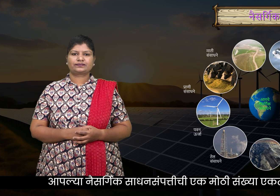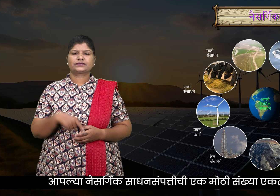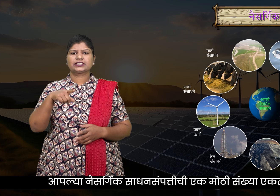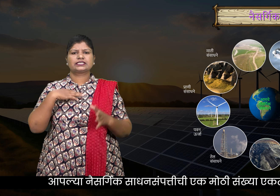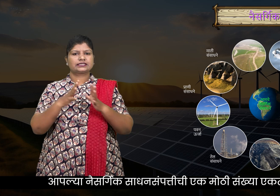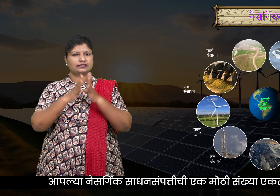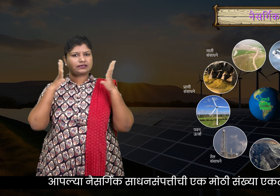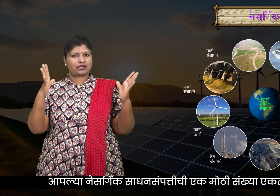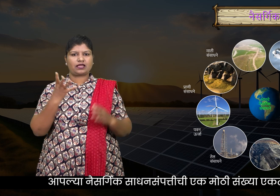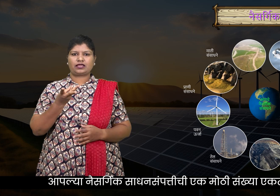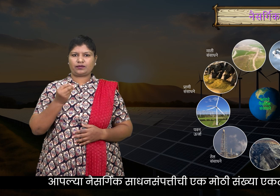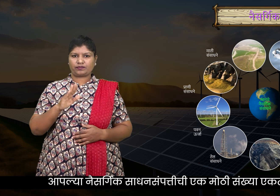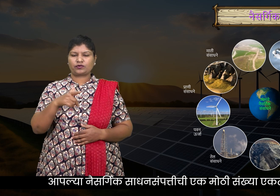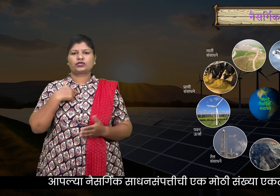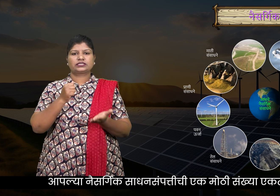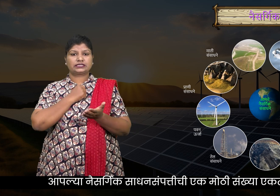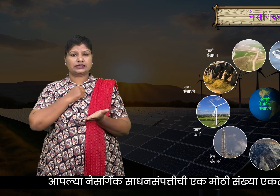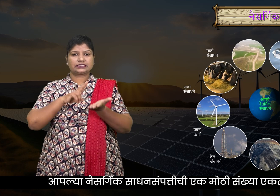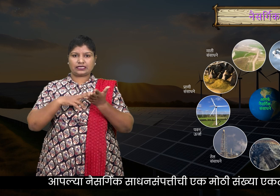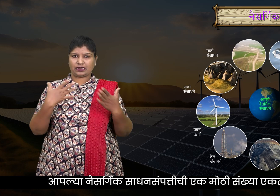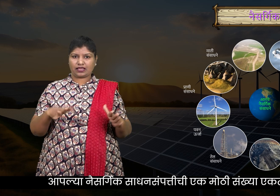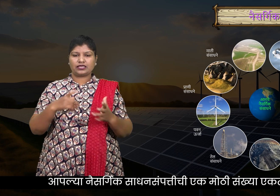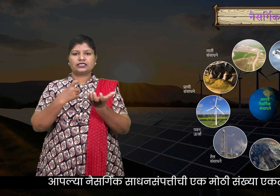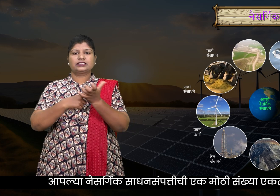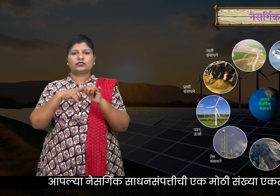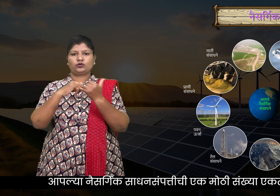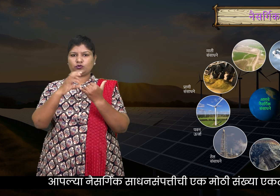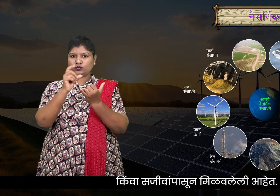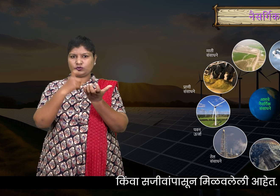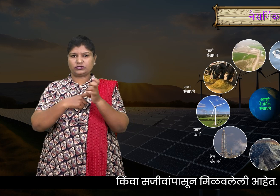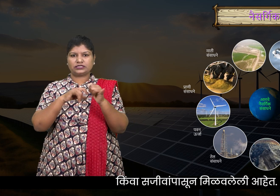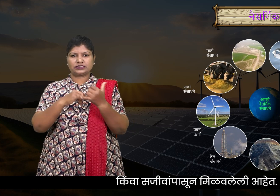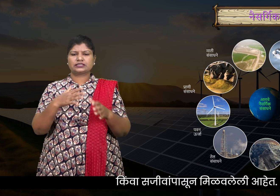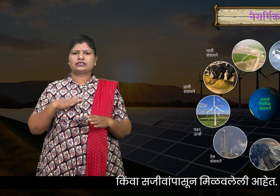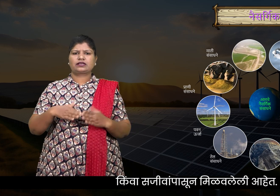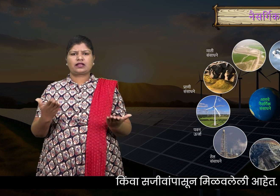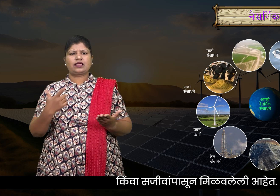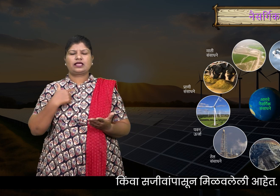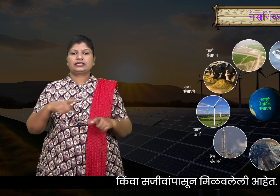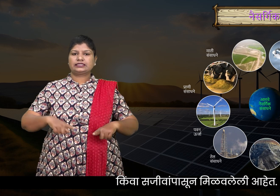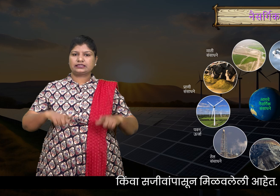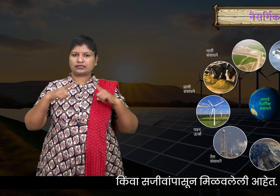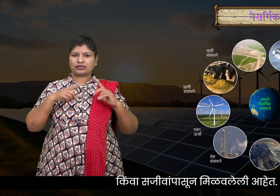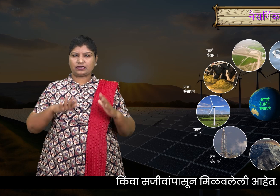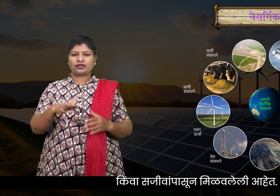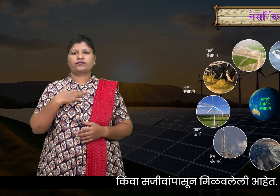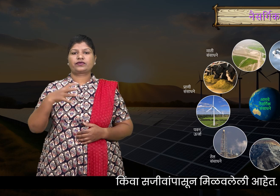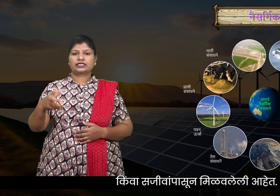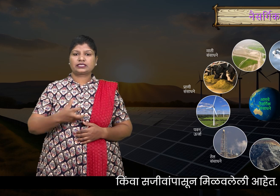आपल्या नैसर्गिक साधन संपत्तीची एक मोठी संख्या एकतर सजीव आहेत किंवा सजीवांपासून मिळवलेली